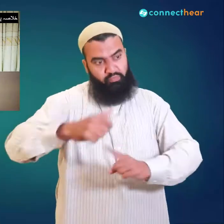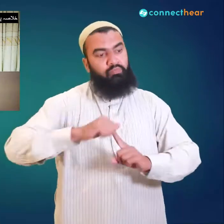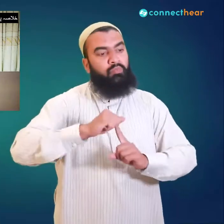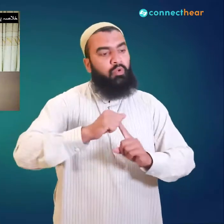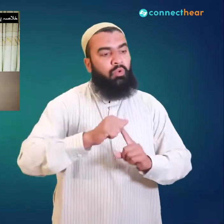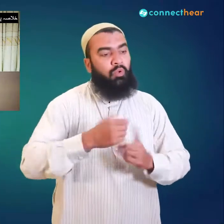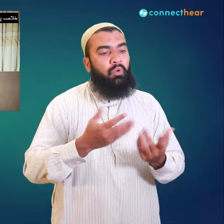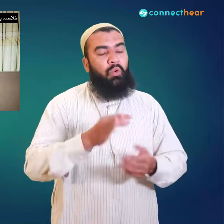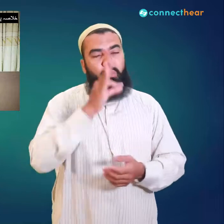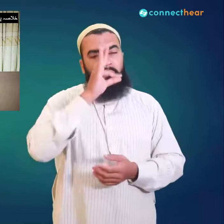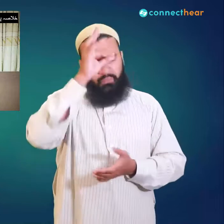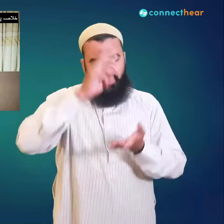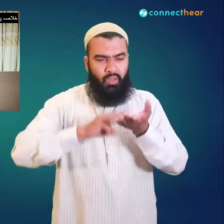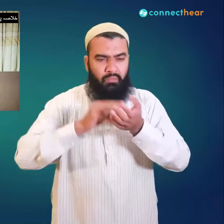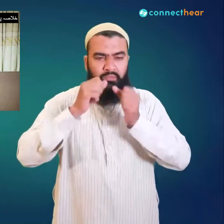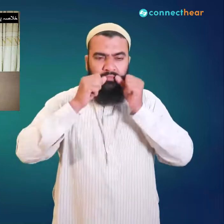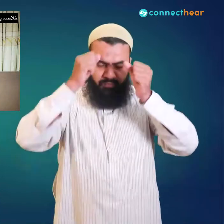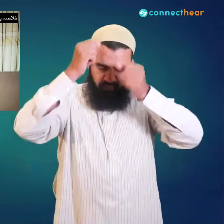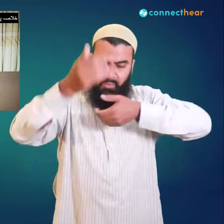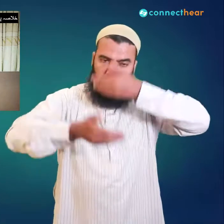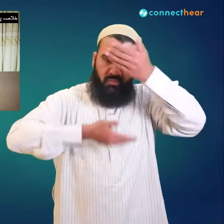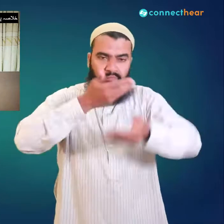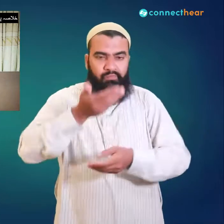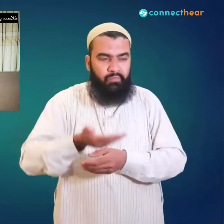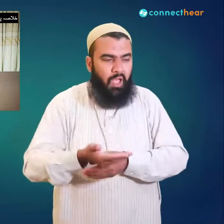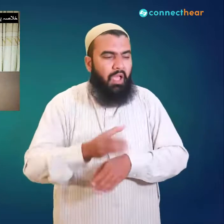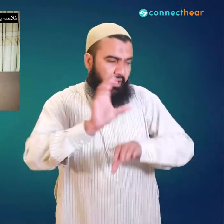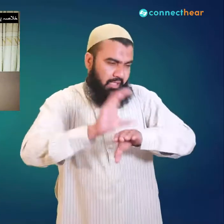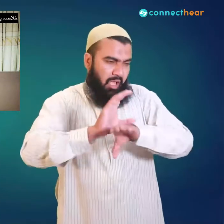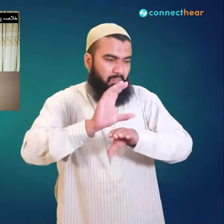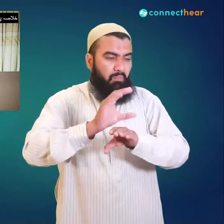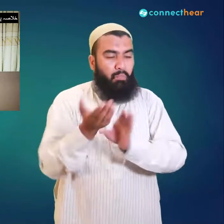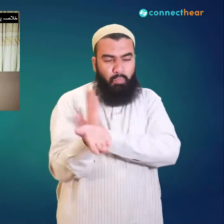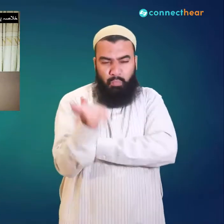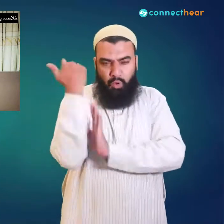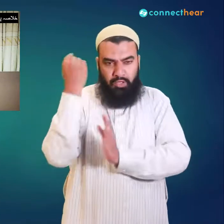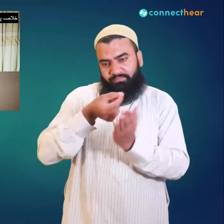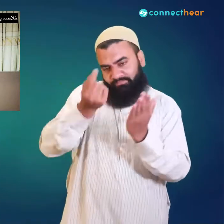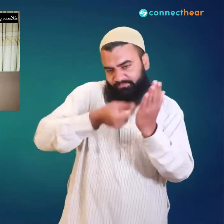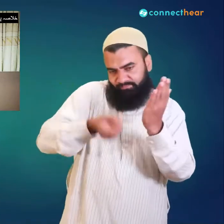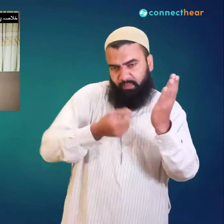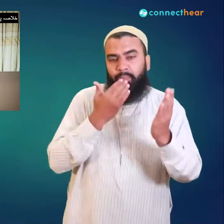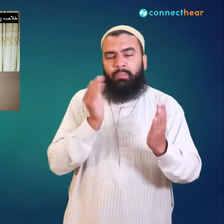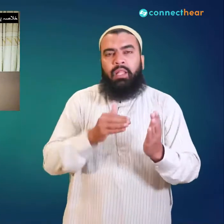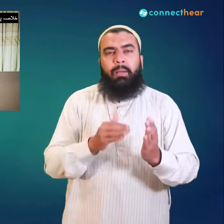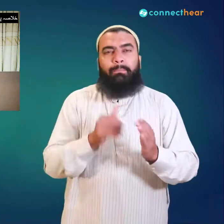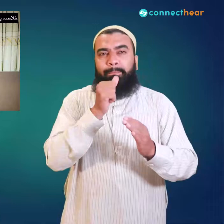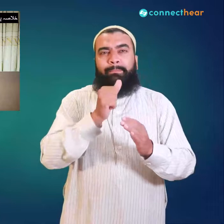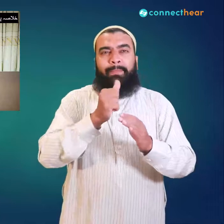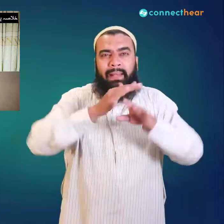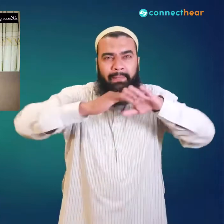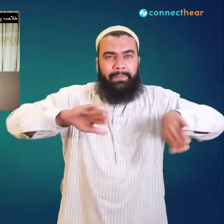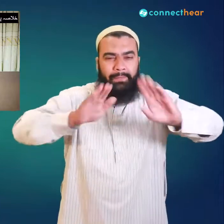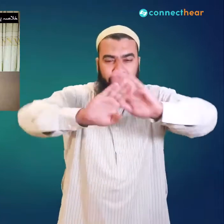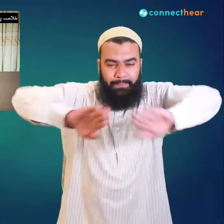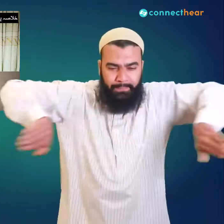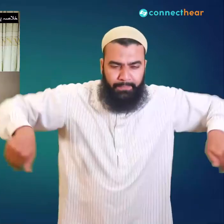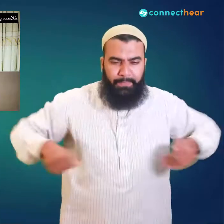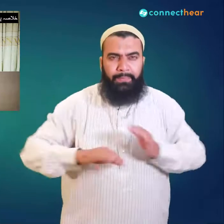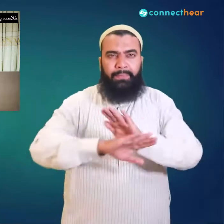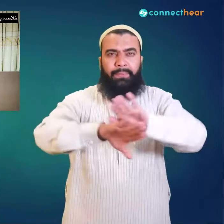کرنا، نیزہ بازی کرنا، نشانہ بازی کرنا، یہ سب اگر اس حوالے سے ہیں کہ اسلام کی سرحدوں